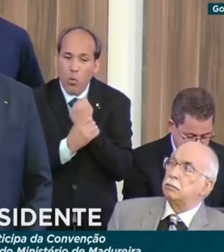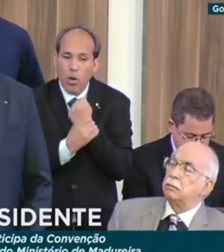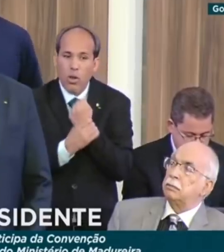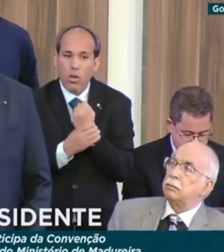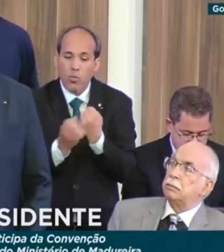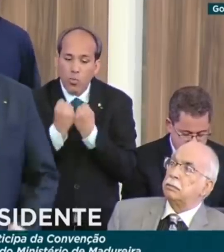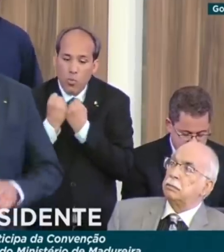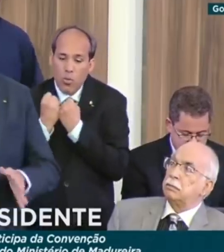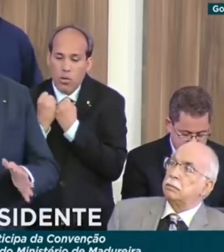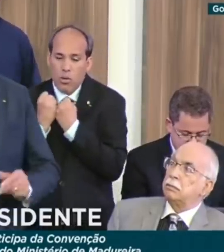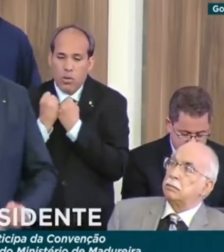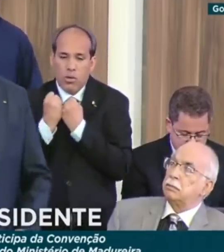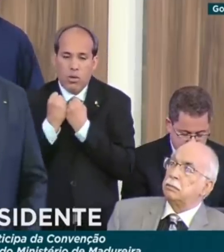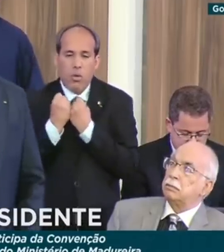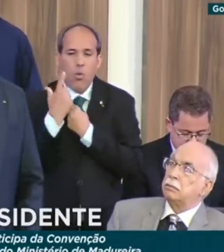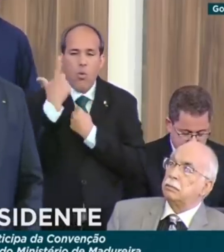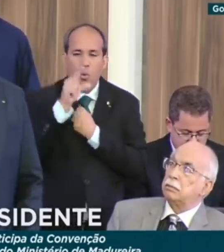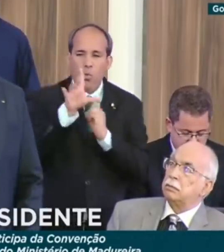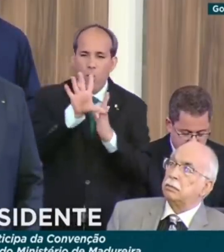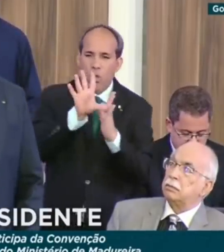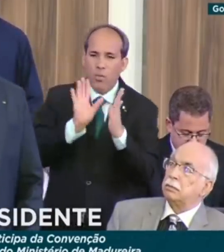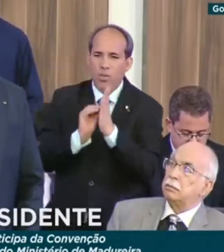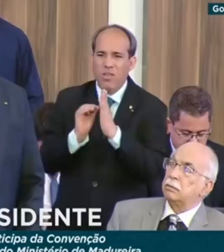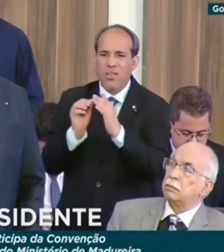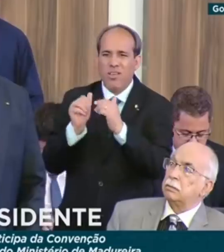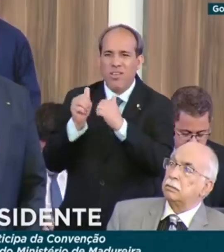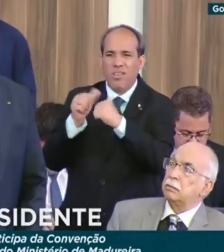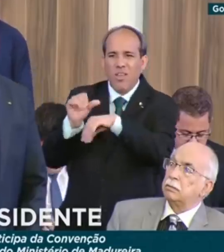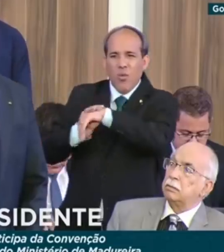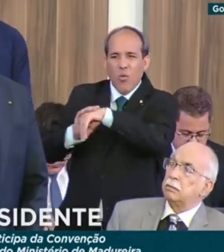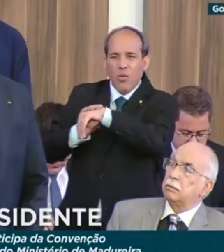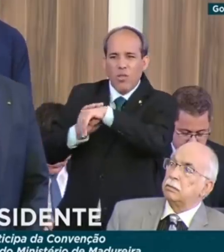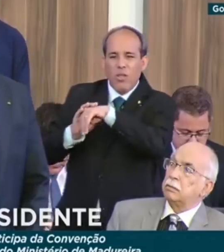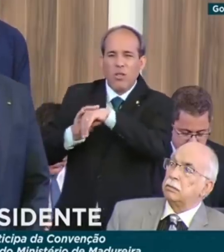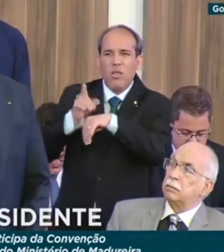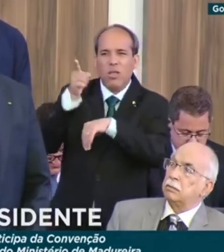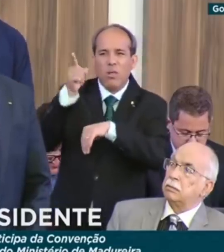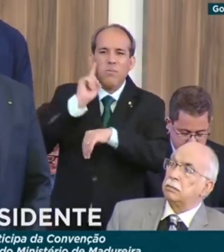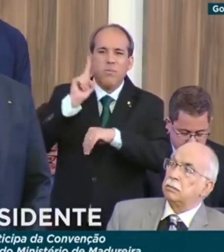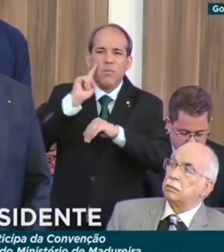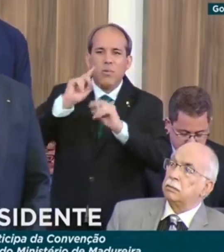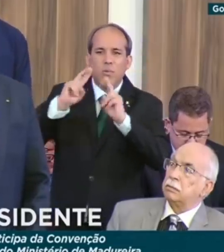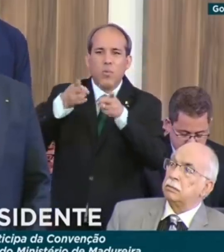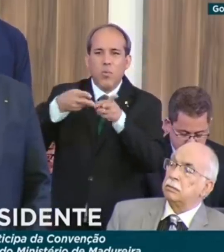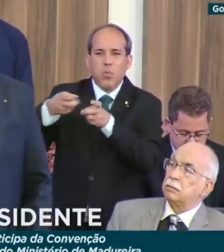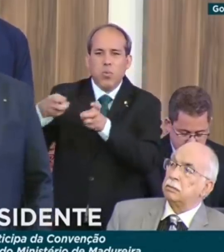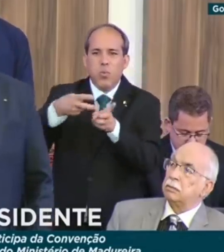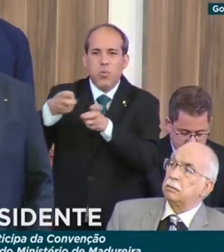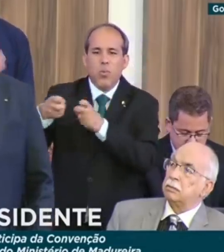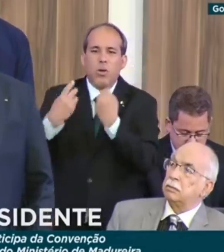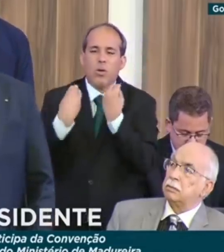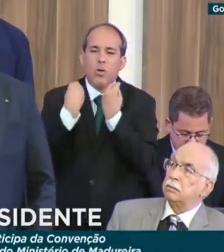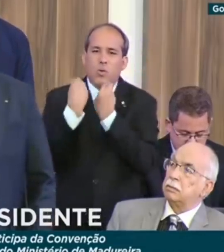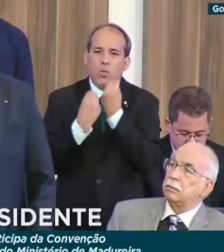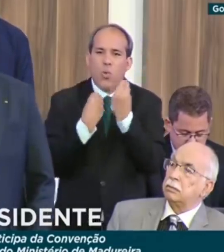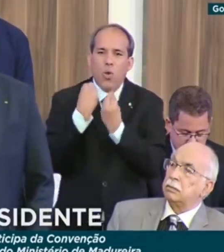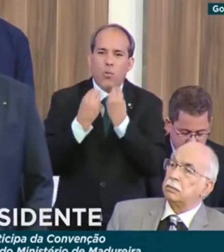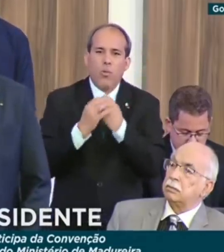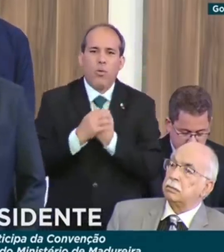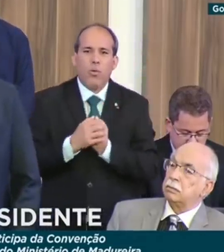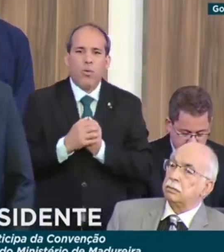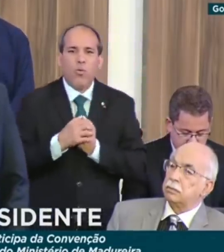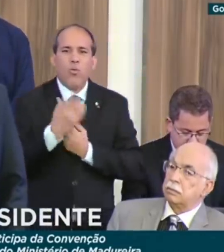Amazonas, estava conversando com o presidente americano para explorarmos com